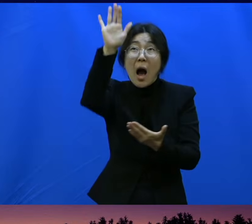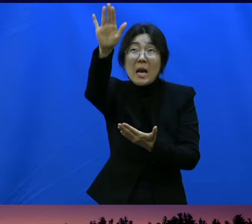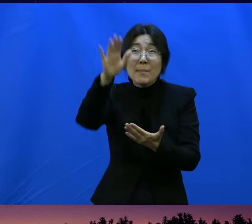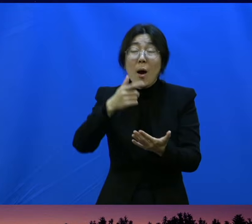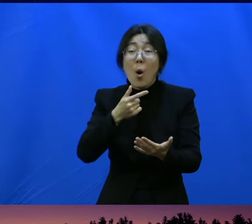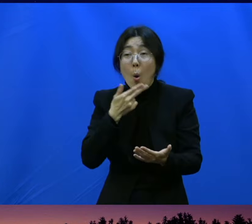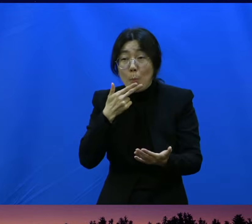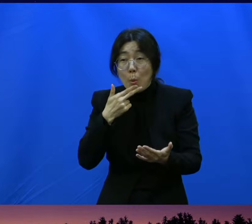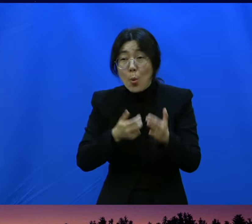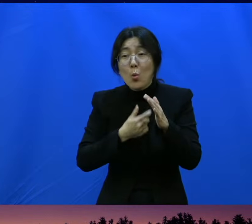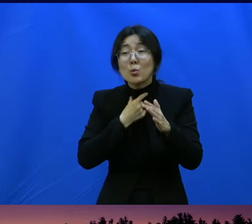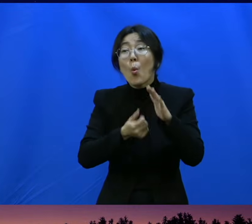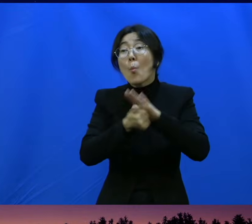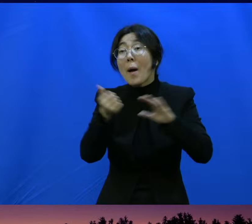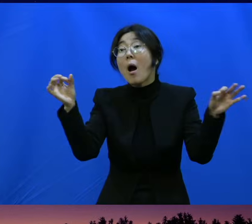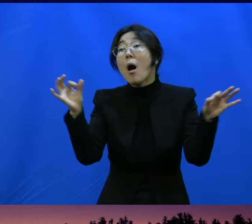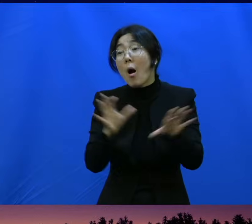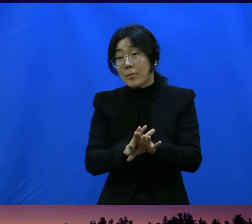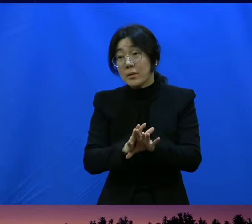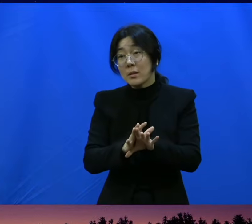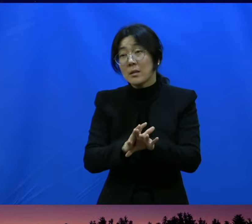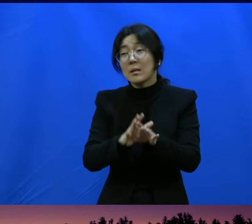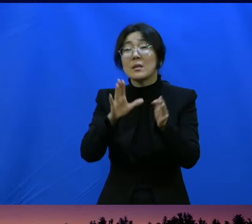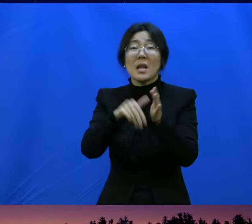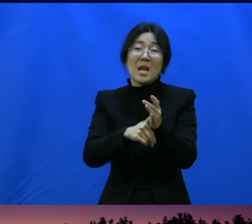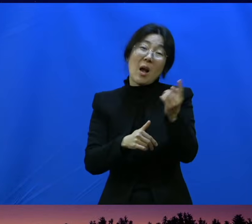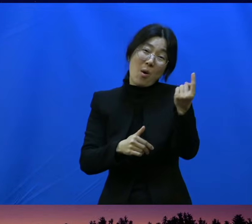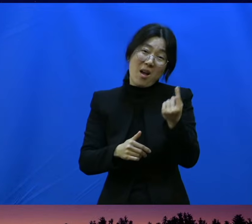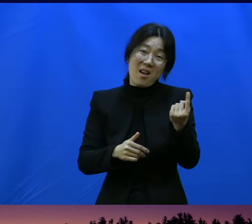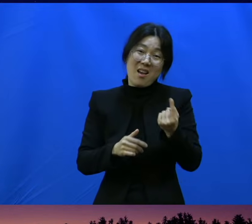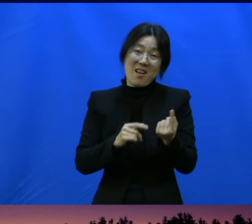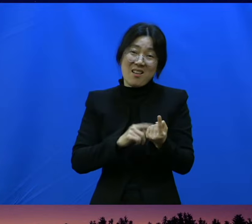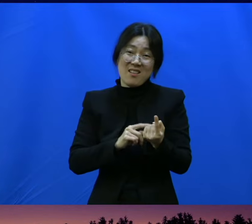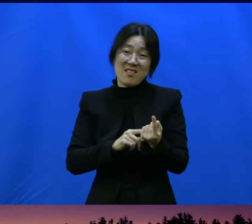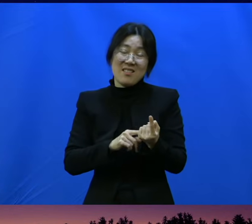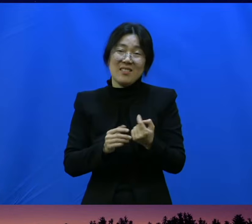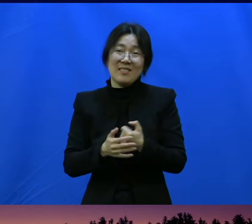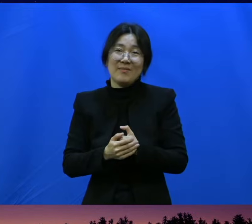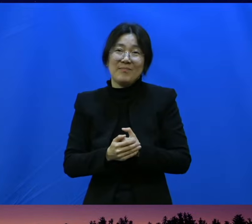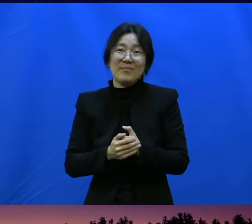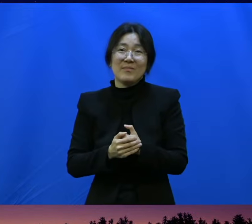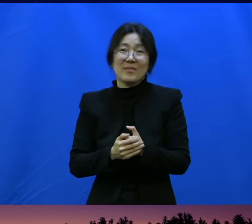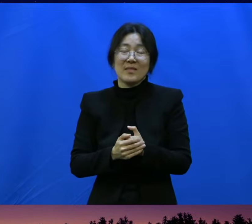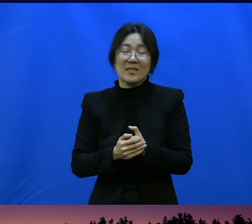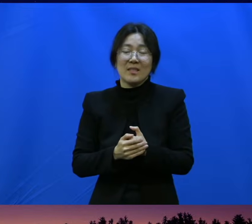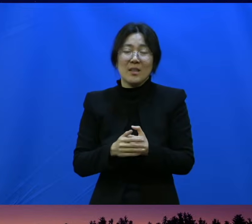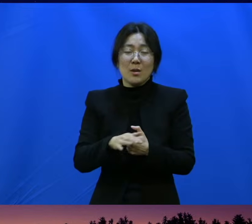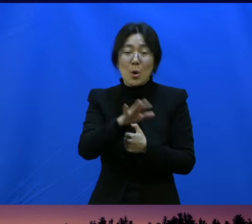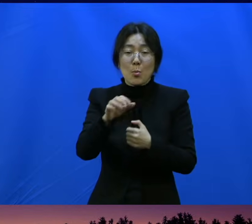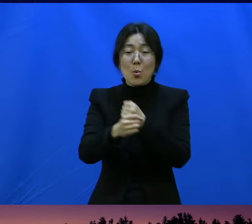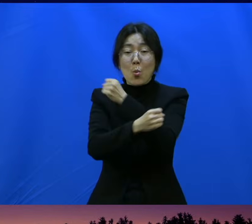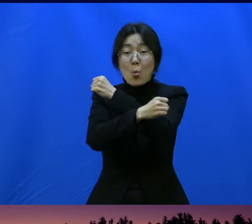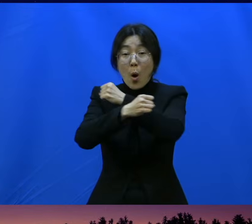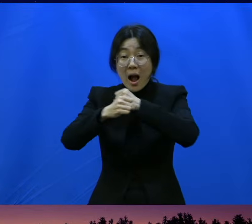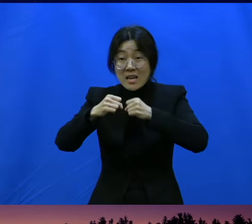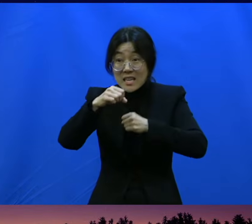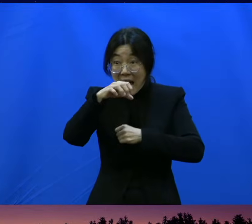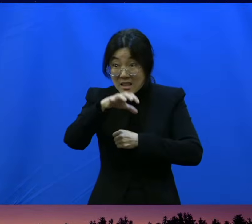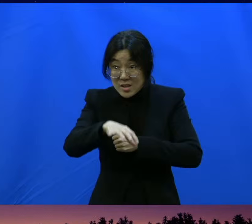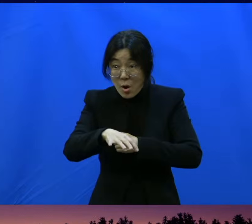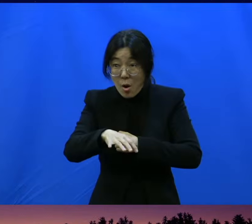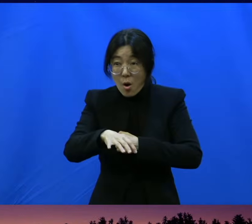여러분, 우리가 이 도시의 삶을 살다 보면 광야와 상관없는 곳이라고 여길지 모르지만 그러지 않아요. 광야는 어디에나 존재해요.